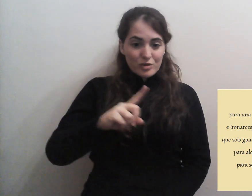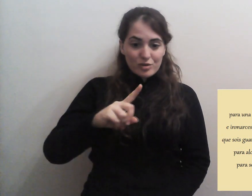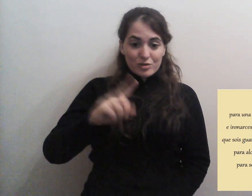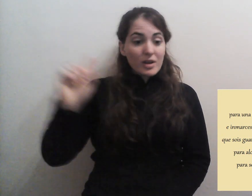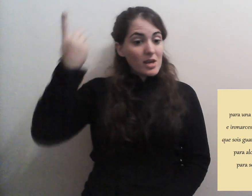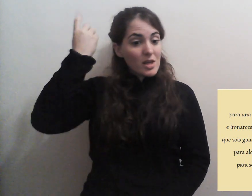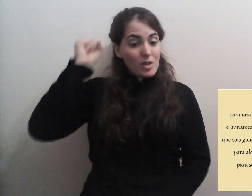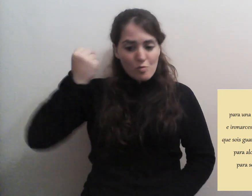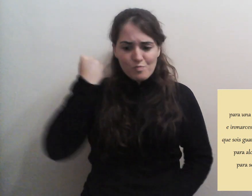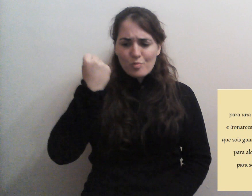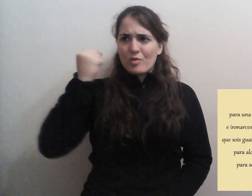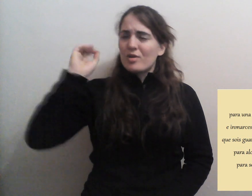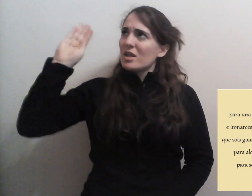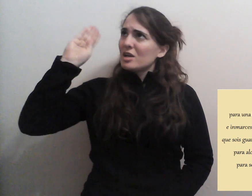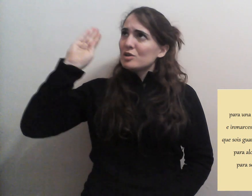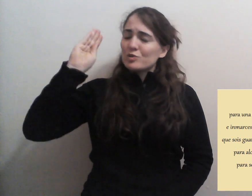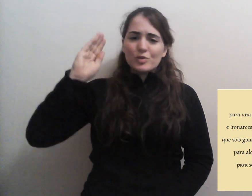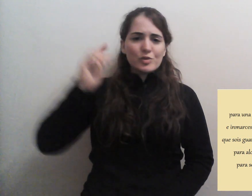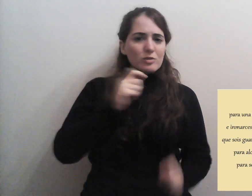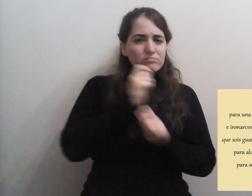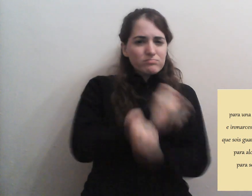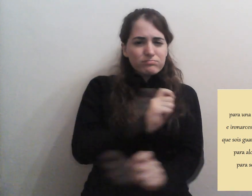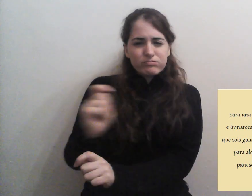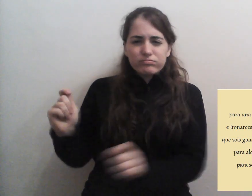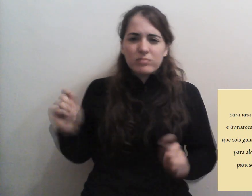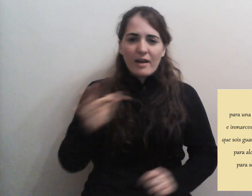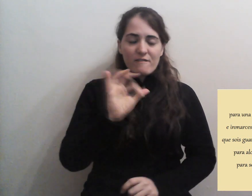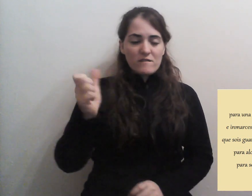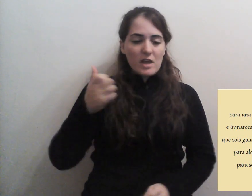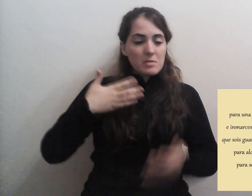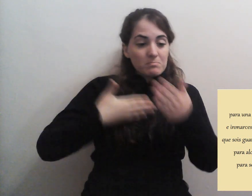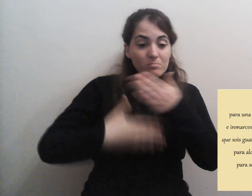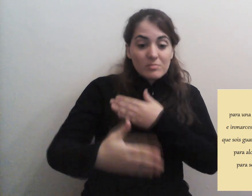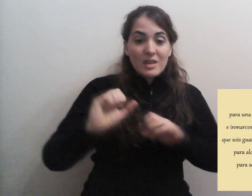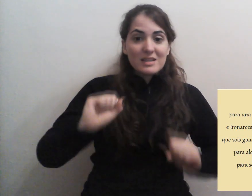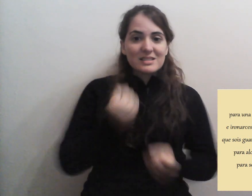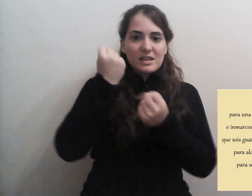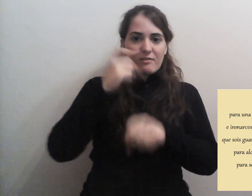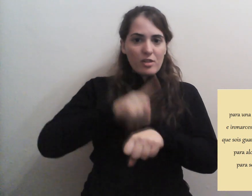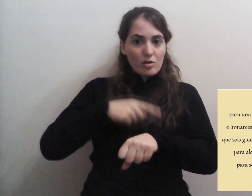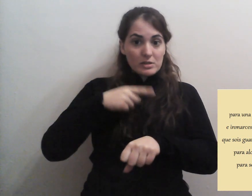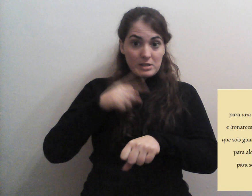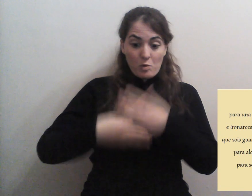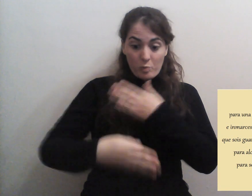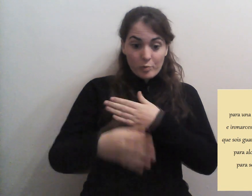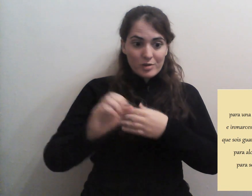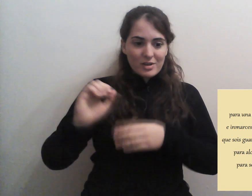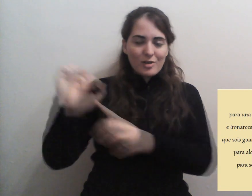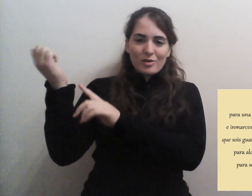Dios mediante la fe, para alcanzar la salvación que está preparada para ser manifestada en el tiempo postrero, en lo cual vosotros